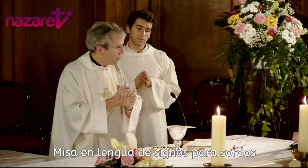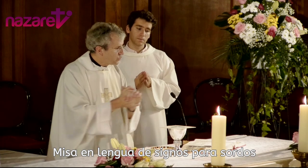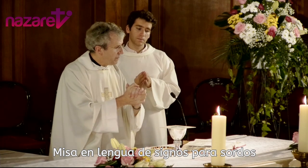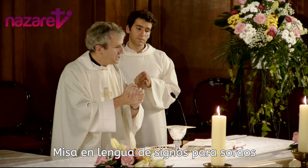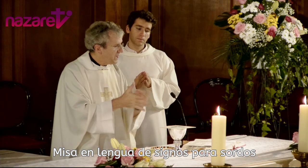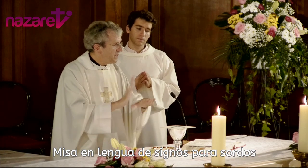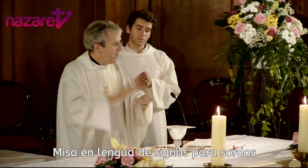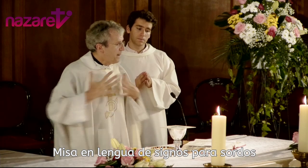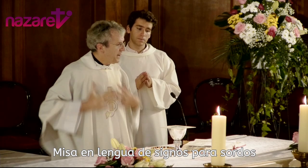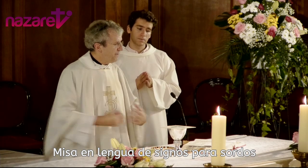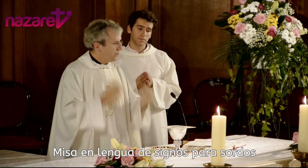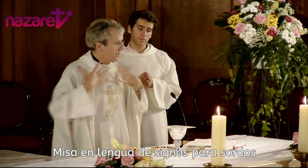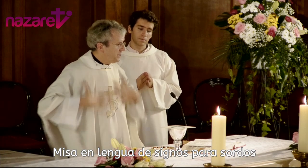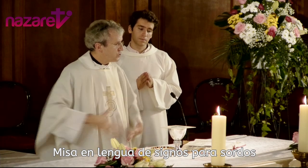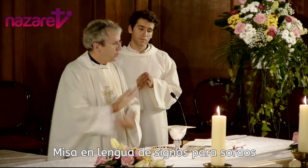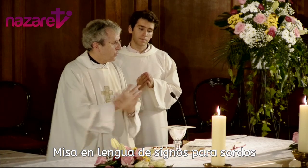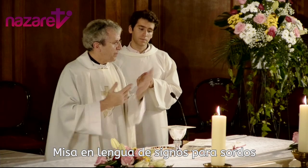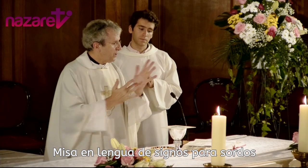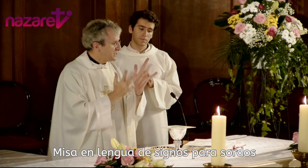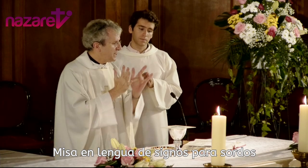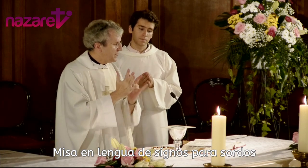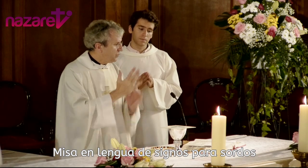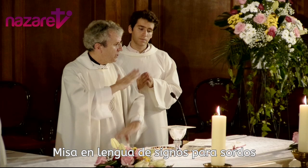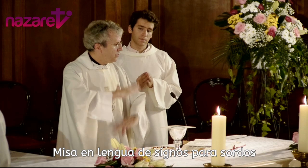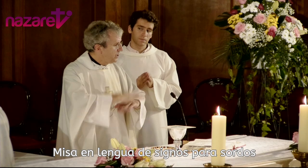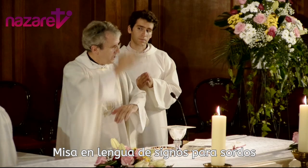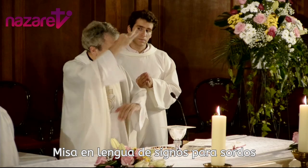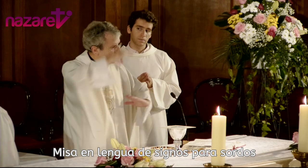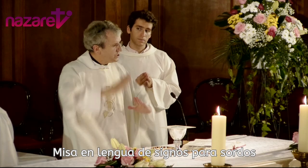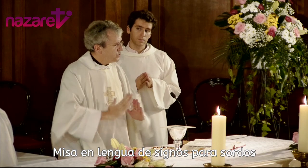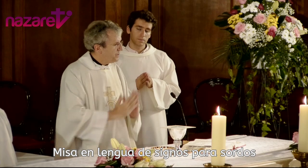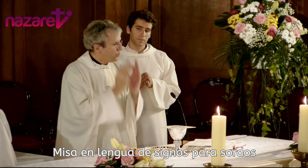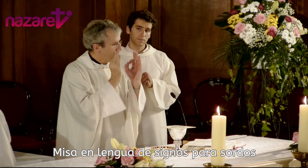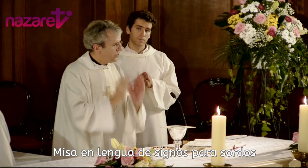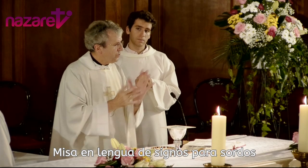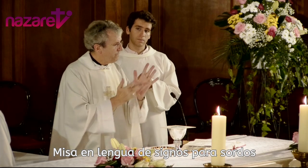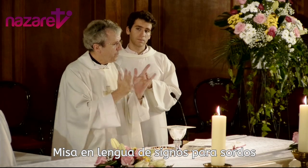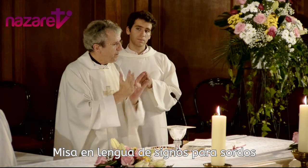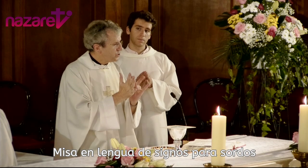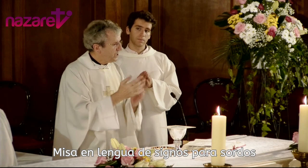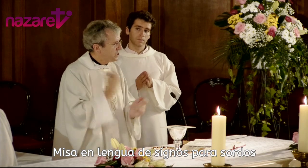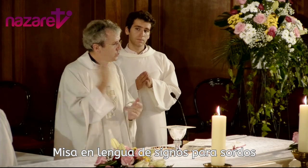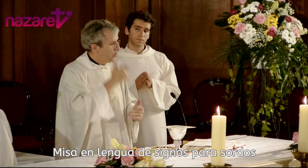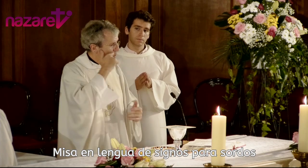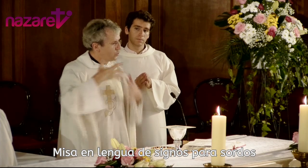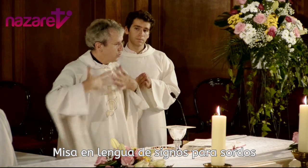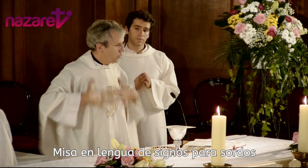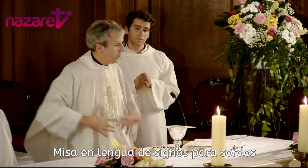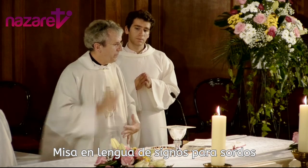tu amistad, para que, fortalecidos con el cuerpo y la sangre de tu Hijo y llenos de su Espíritu Santo, formemos en Cristo un solo cuerpo